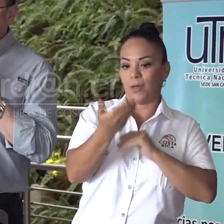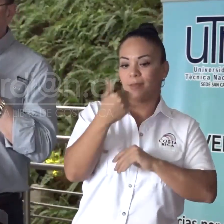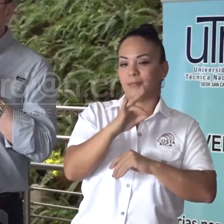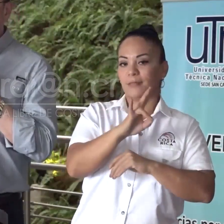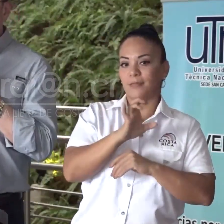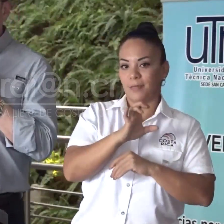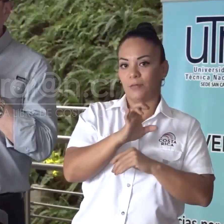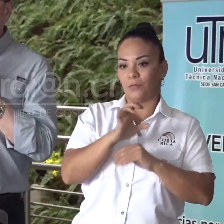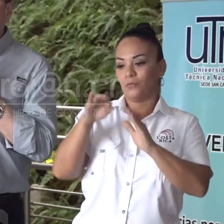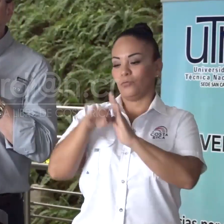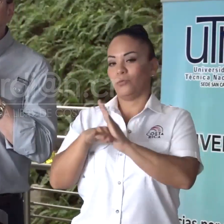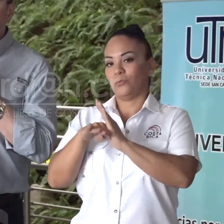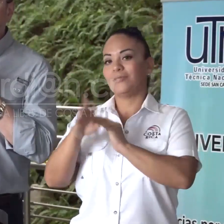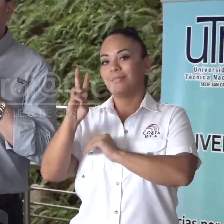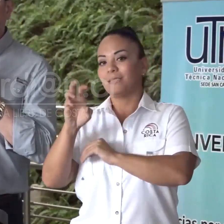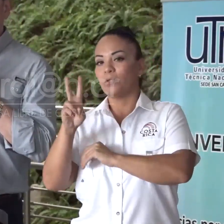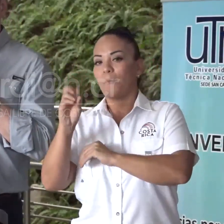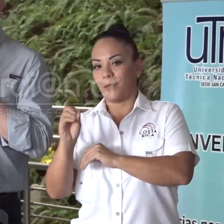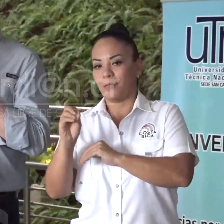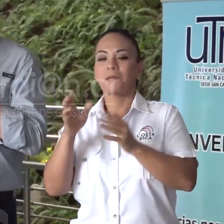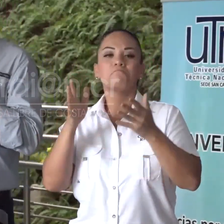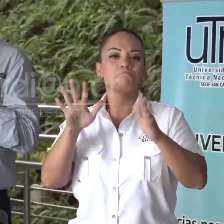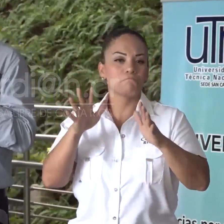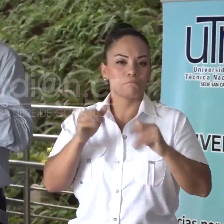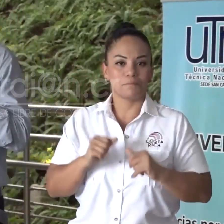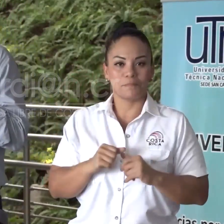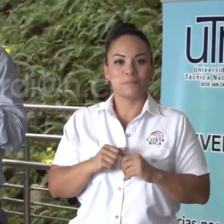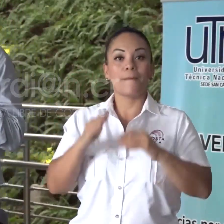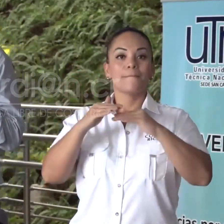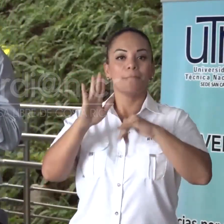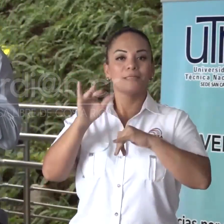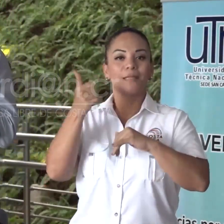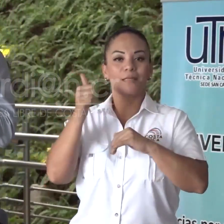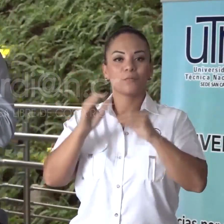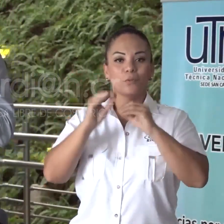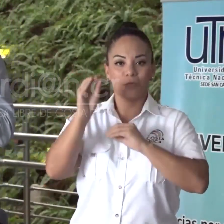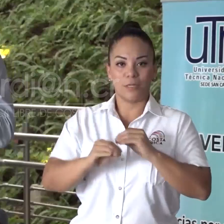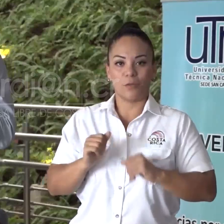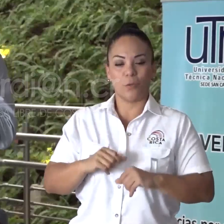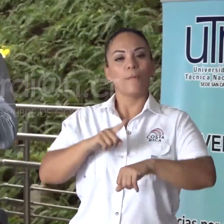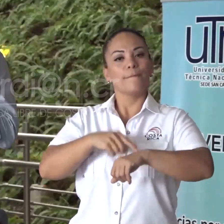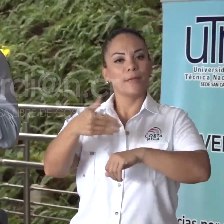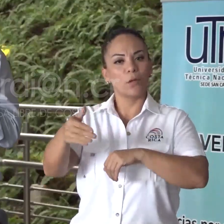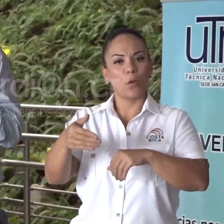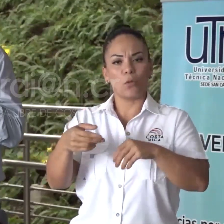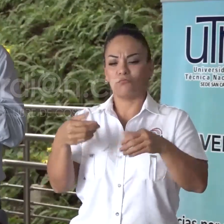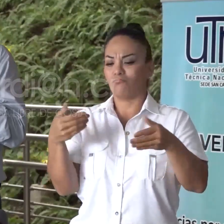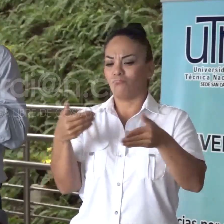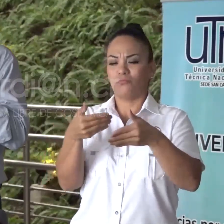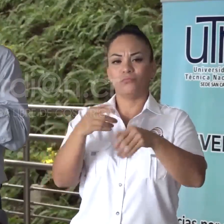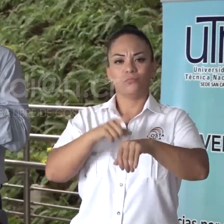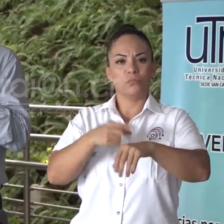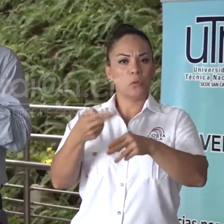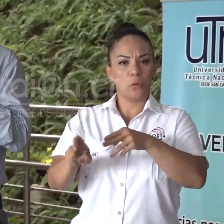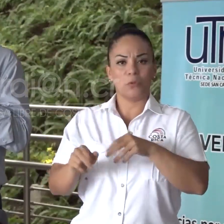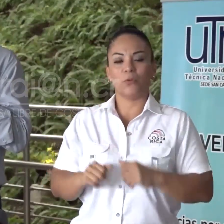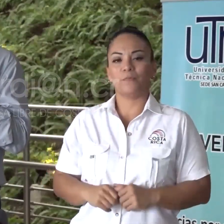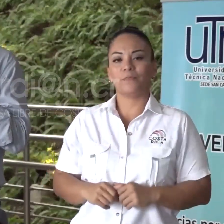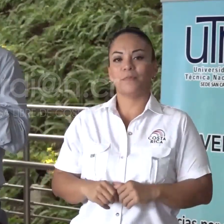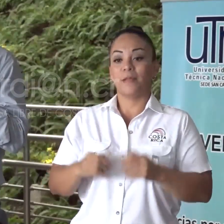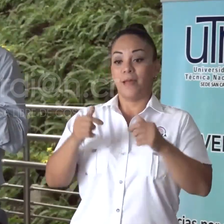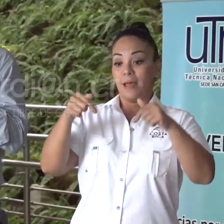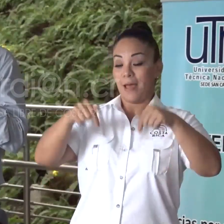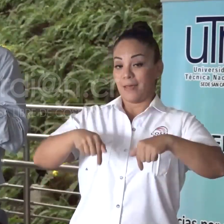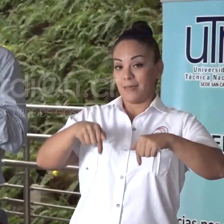700 a 620, por decirlo así. Eso es más de un 10% en un periodo muy corto. Mientras aquí bajaba